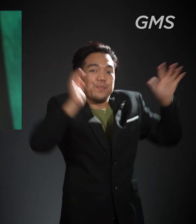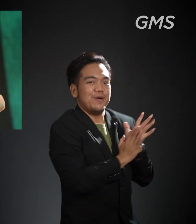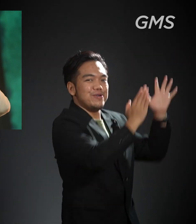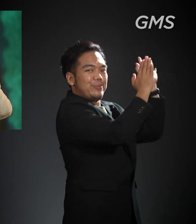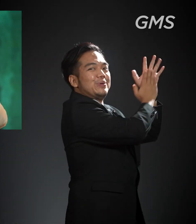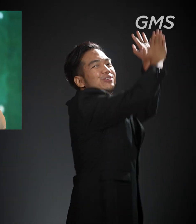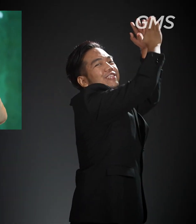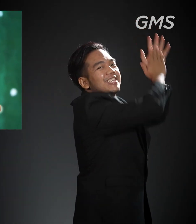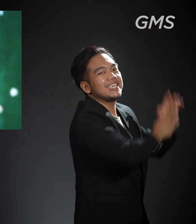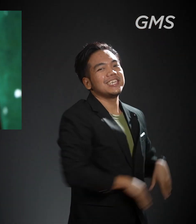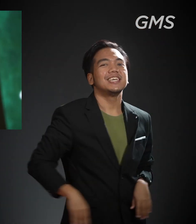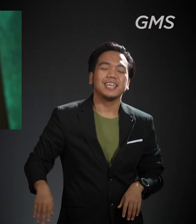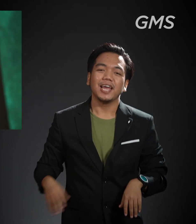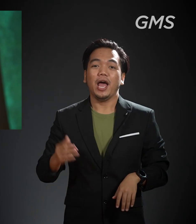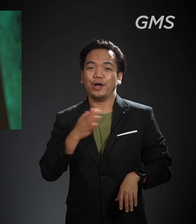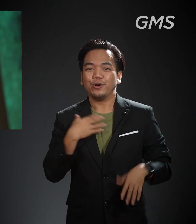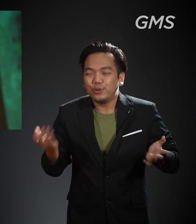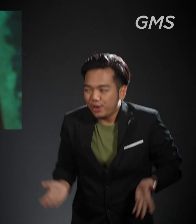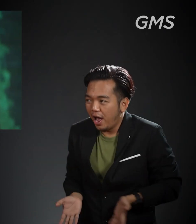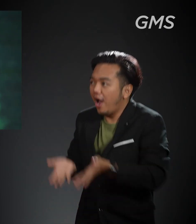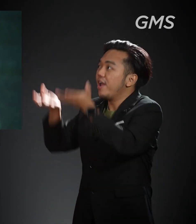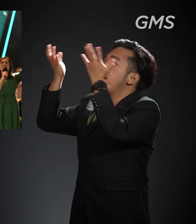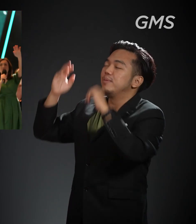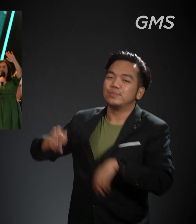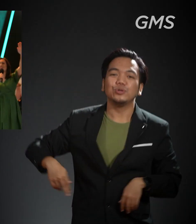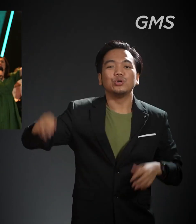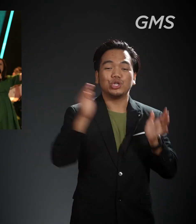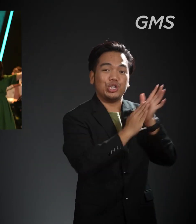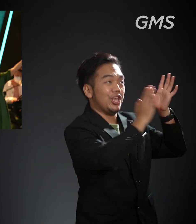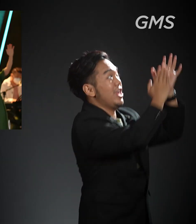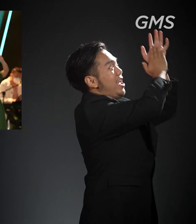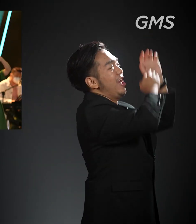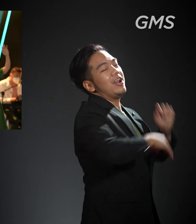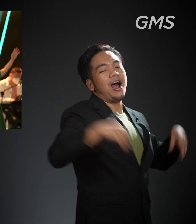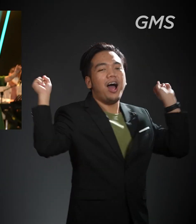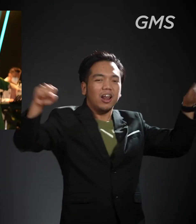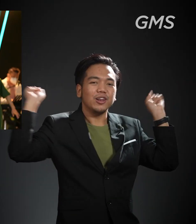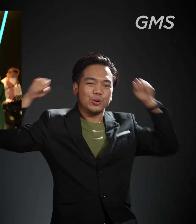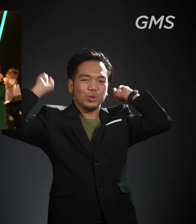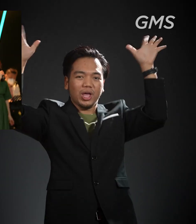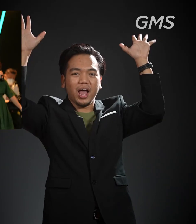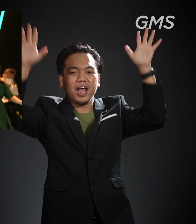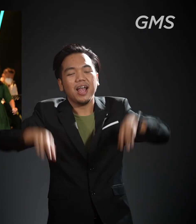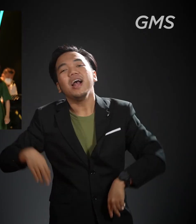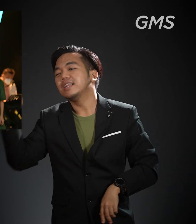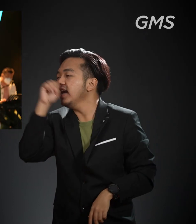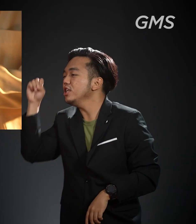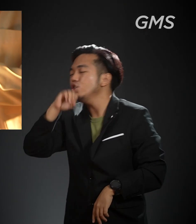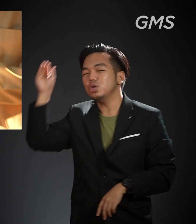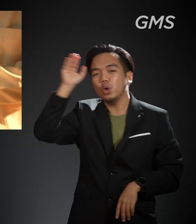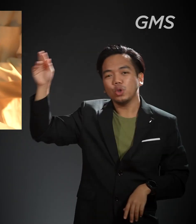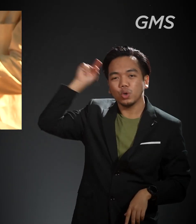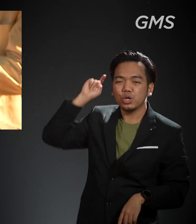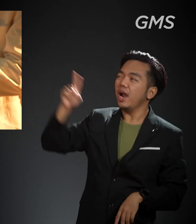sorak-sorai memuji. Ku naikkan pujian, haleluya,